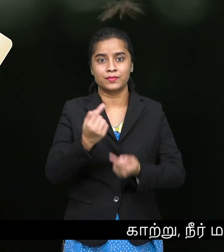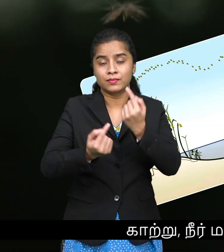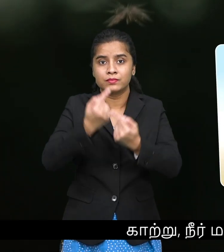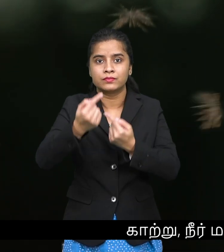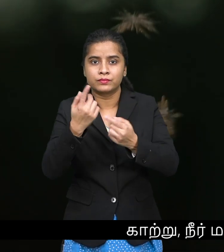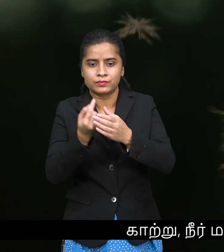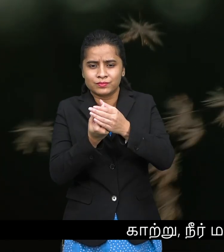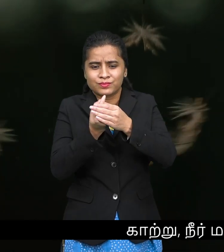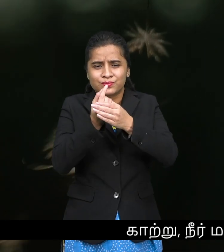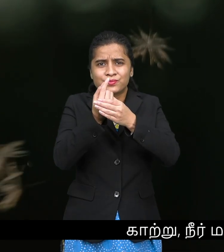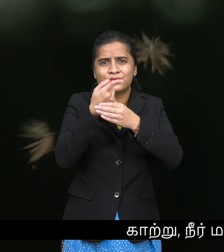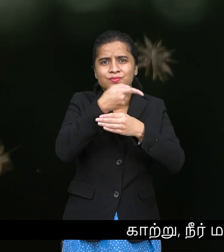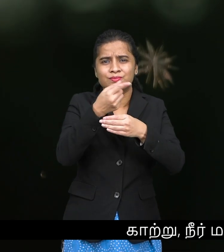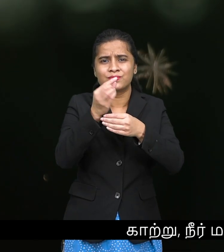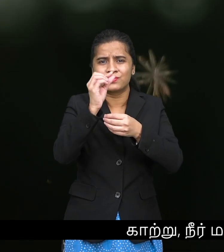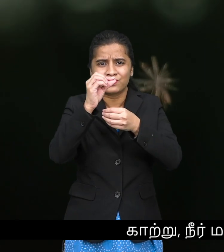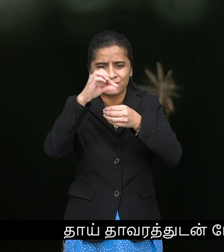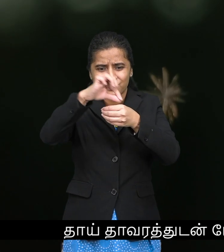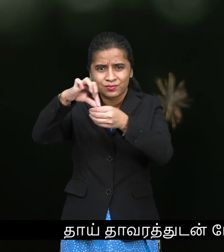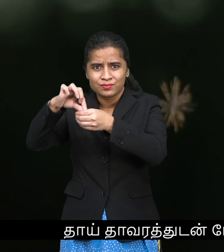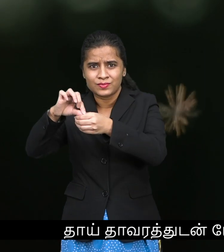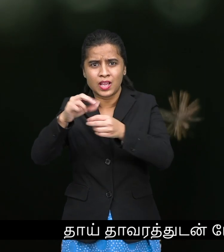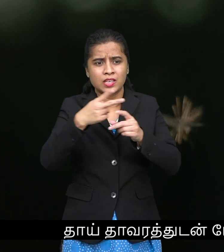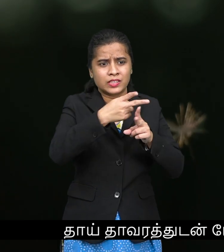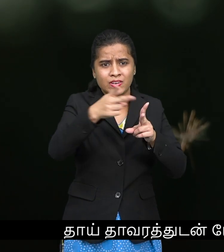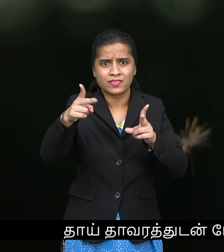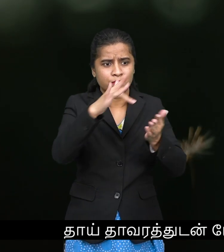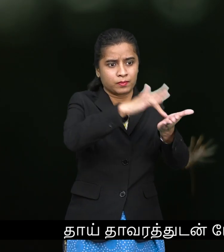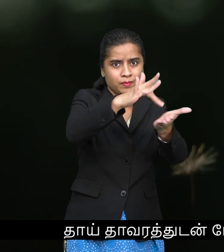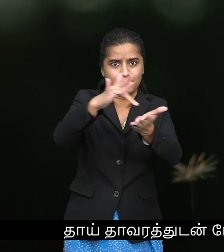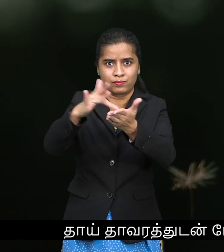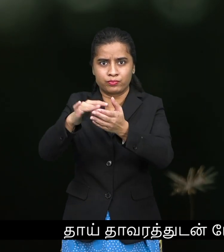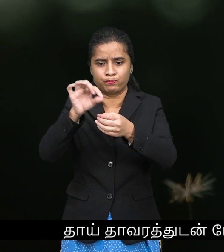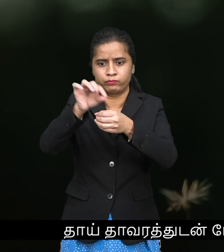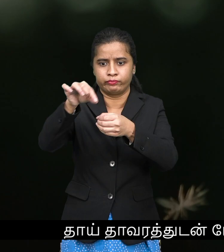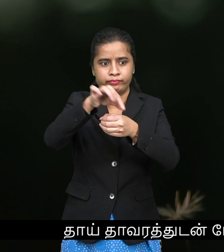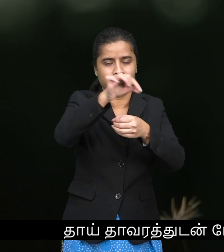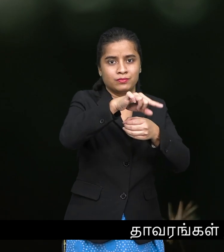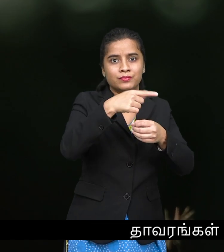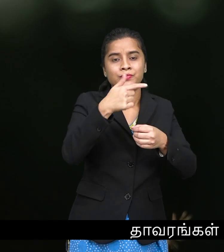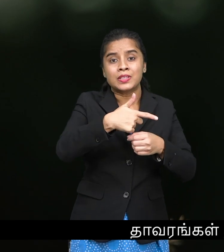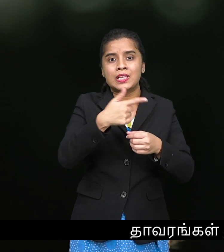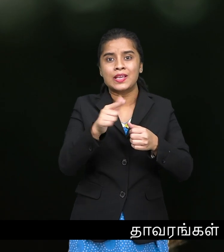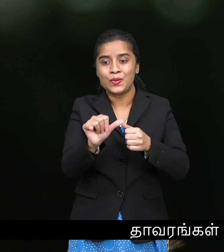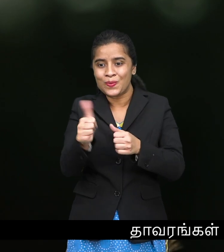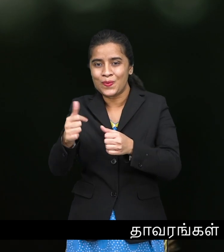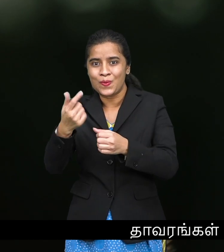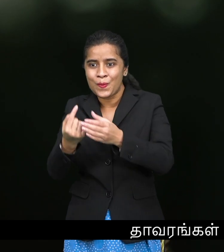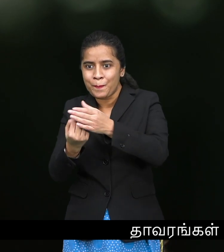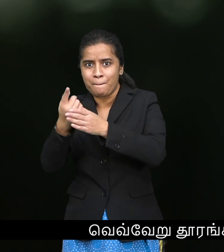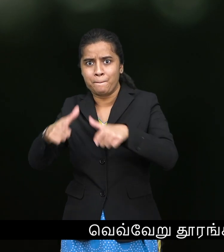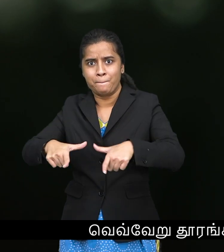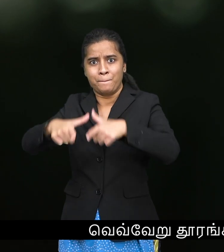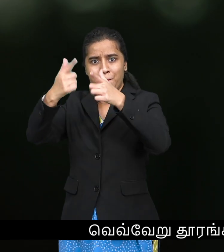காற்று, நீர் மற்றும் தாதுக்களுக்கு தாய் தாவரத்துடன் போட்டியை தவிர்ப்பதற்காக தாவரங்கள் தங்கள்